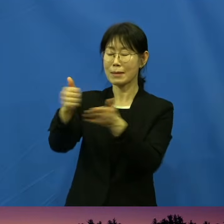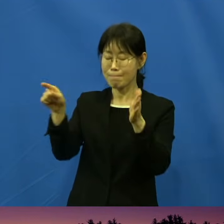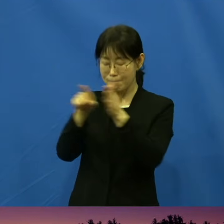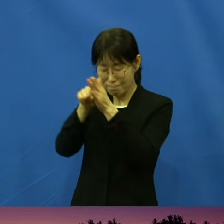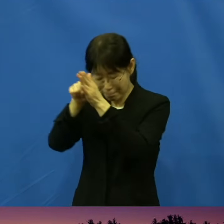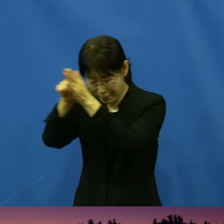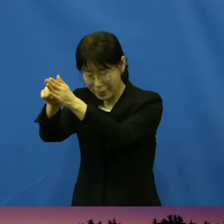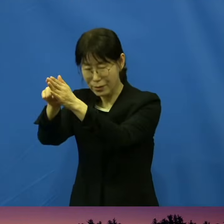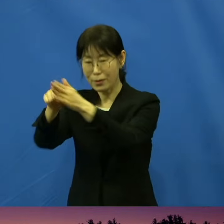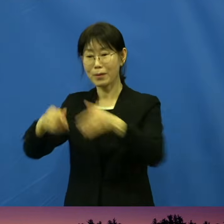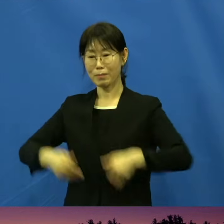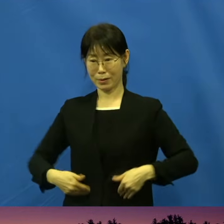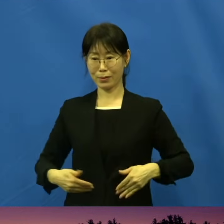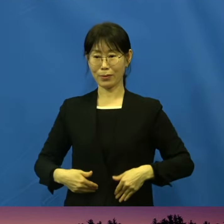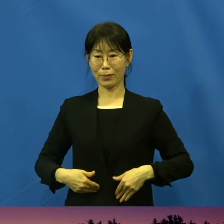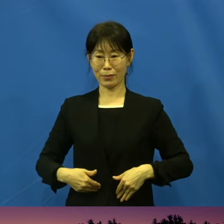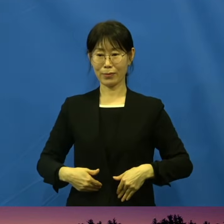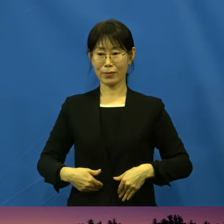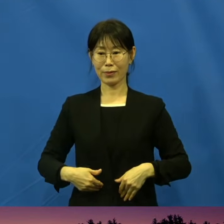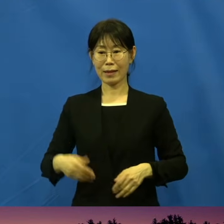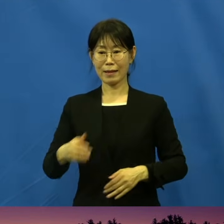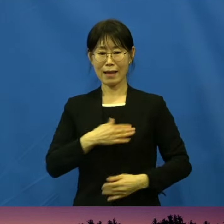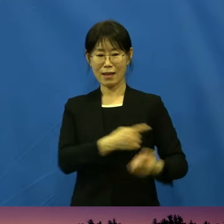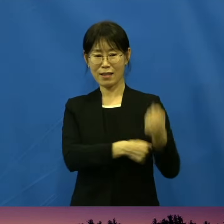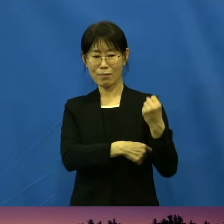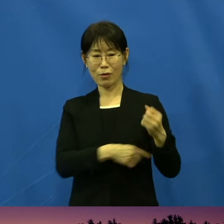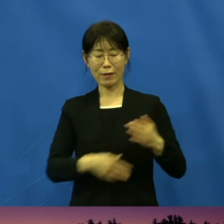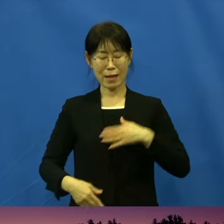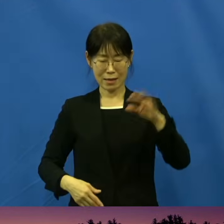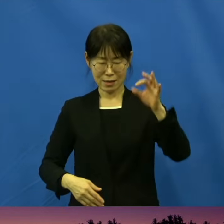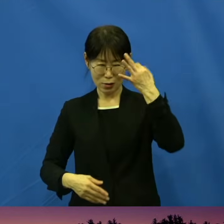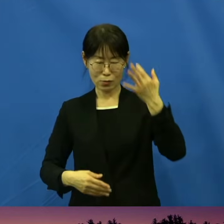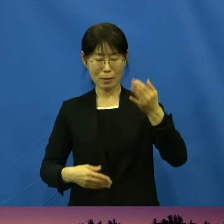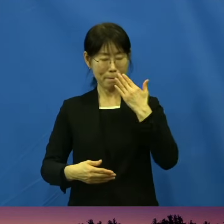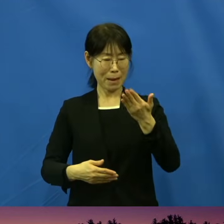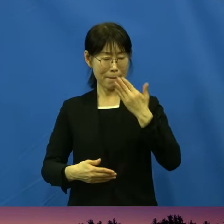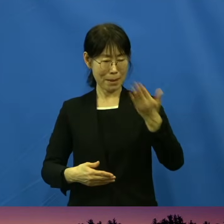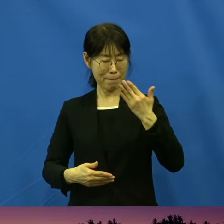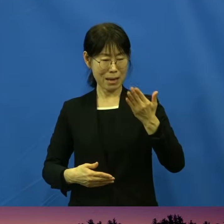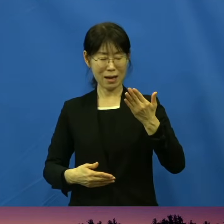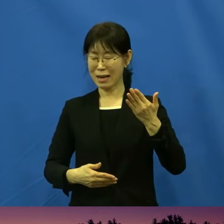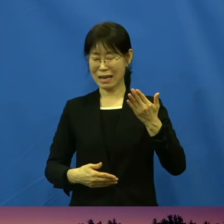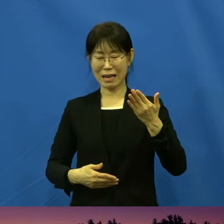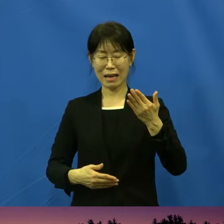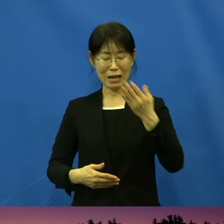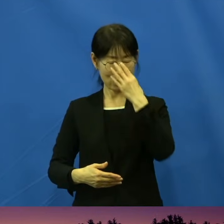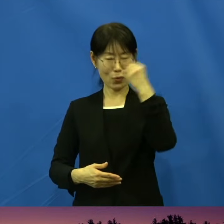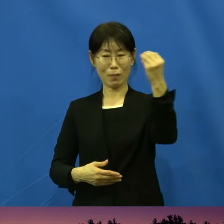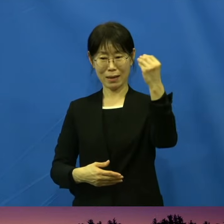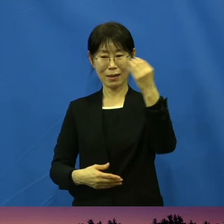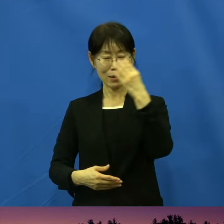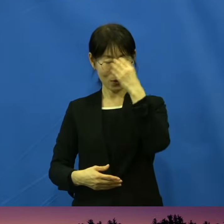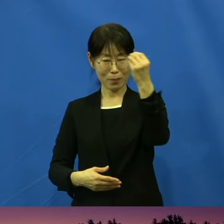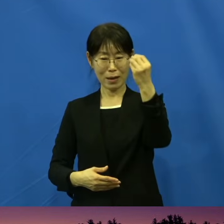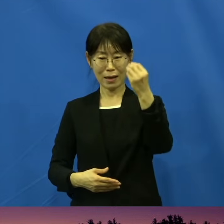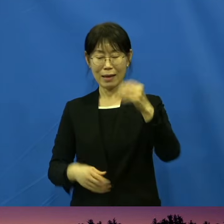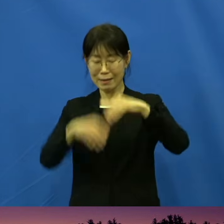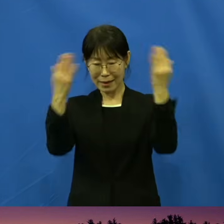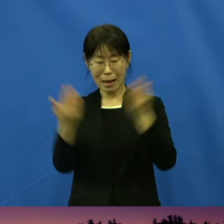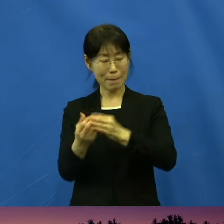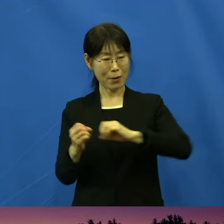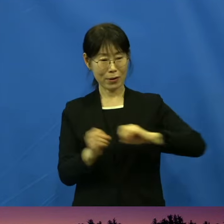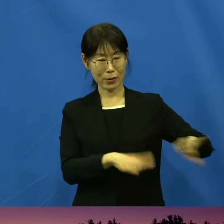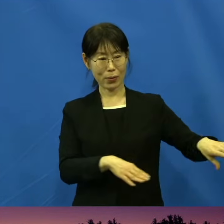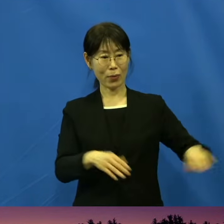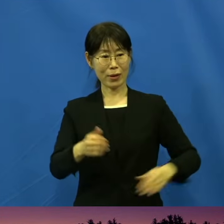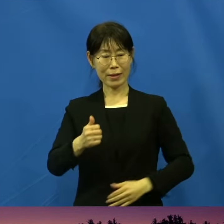내 힘으로만 이루려고 하는 자만심을 내려놓아야 돼요. 실패할 때마다 내 자신의 연약함을 인정하고 나의